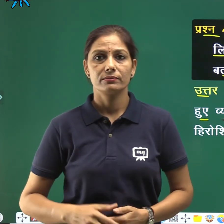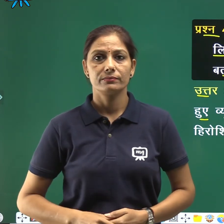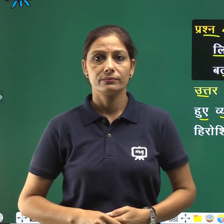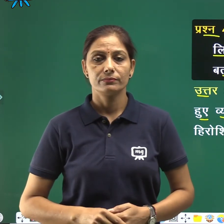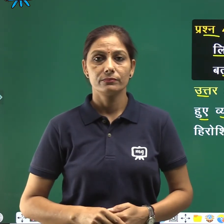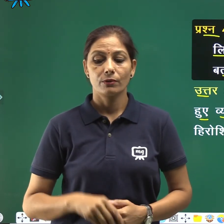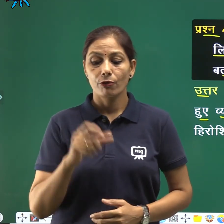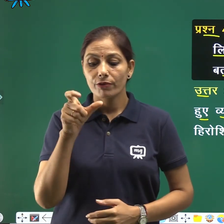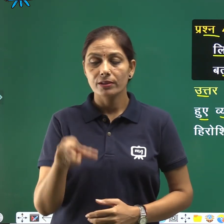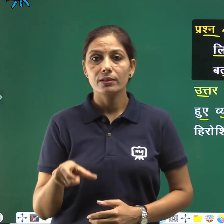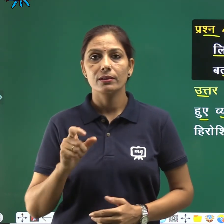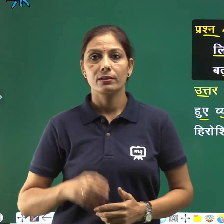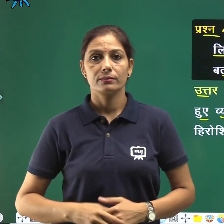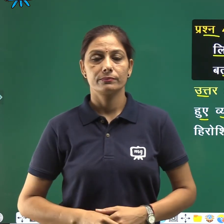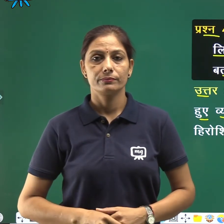व्यक्ति की